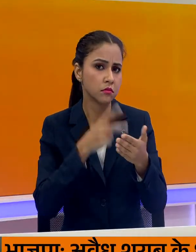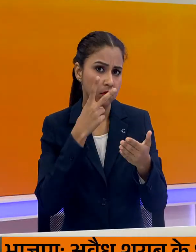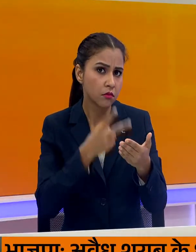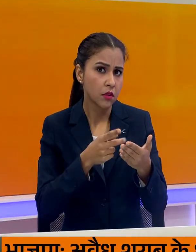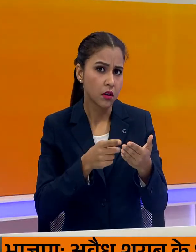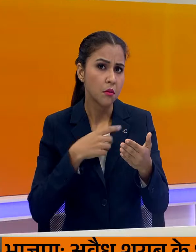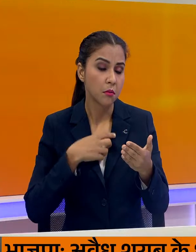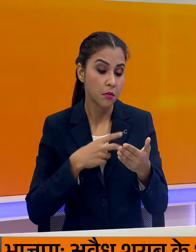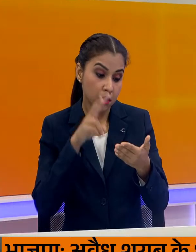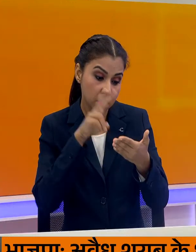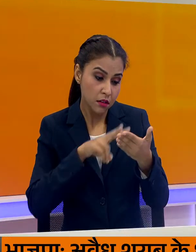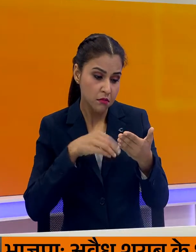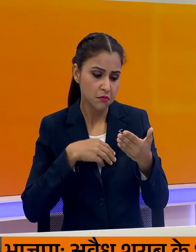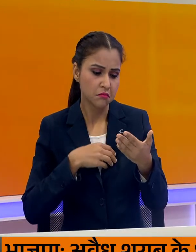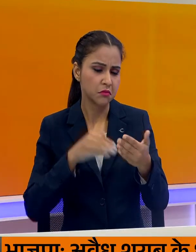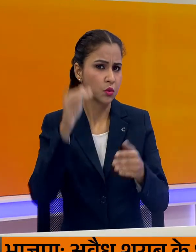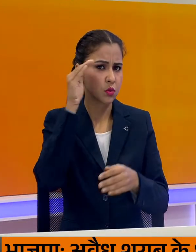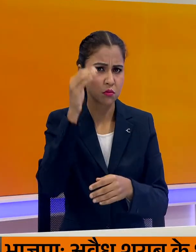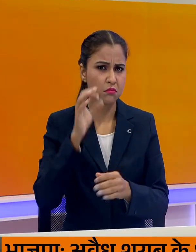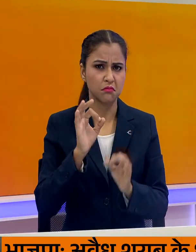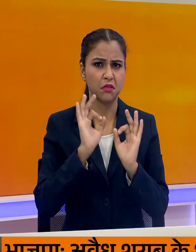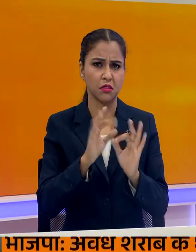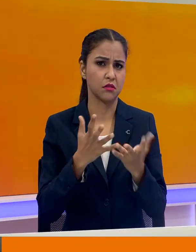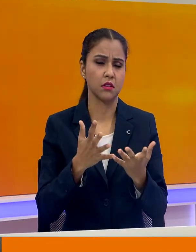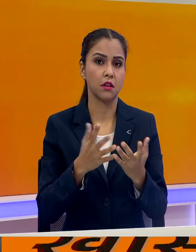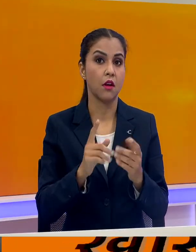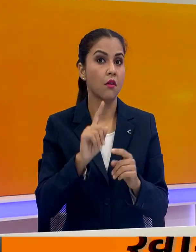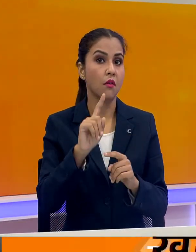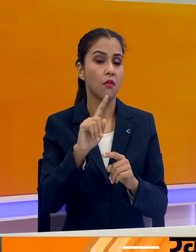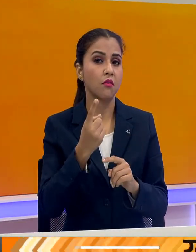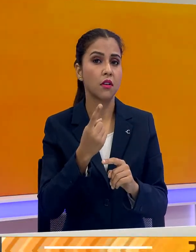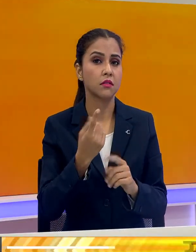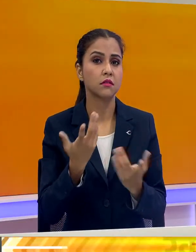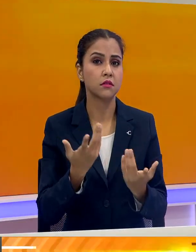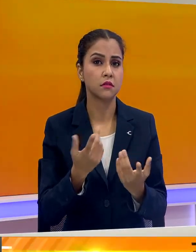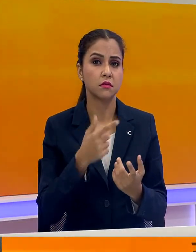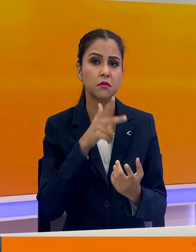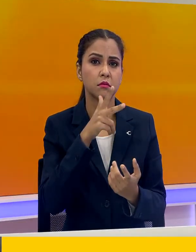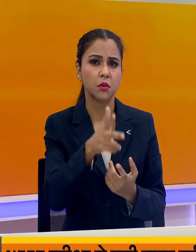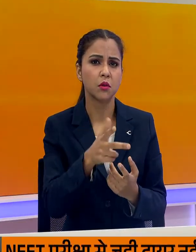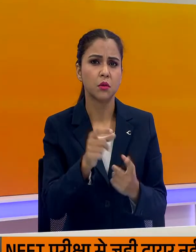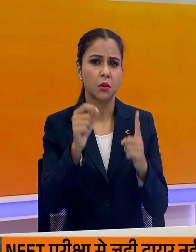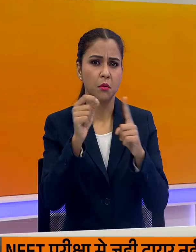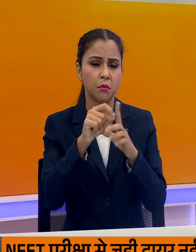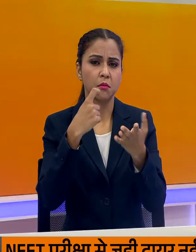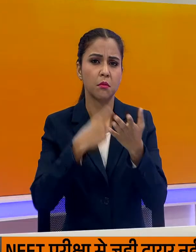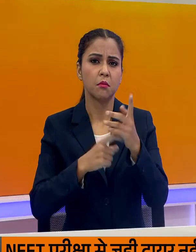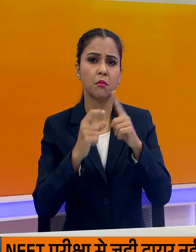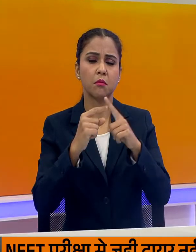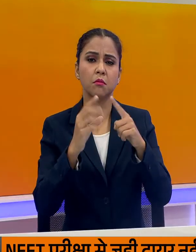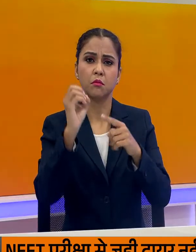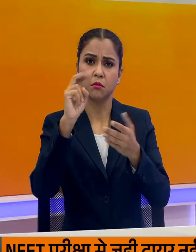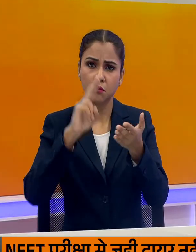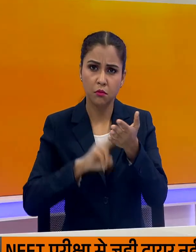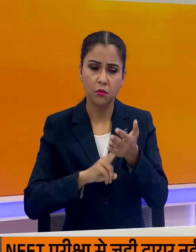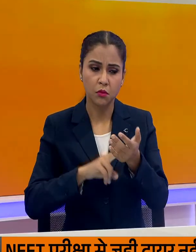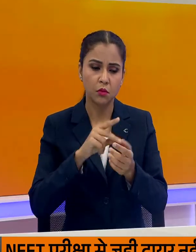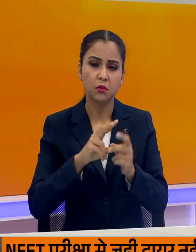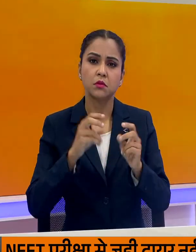सुन करके बिल्कुल अच्छा नहीं लगा। सबसे पहले तो प्रोटेम स्पीकर को लेकर के उन्होंने मुद्दा